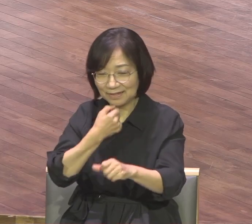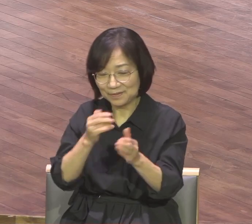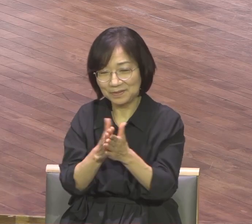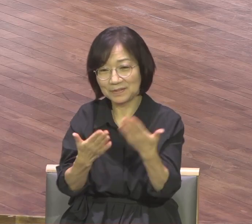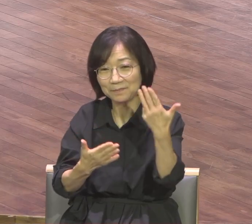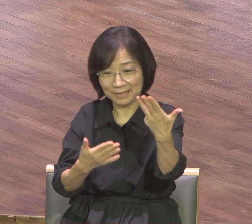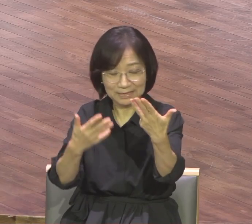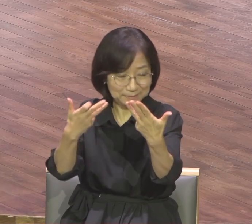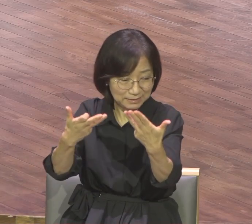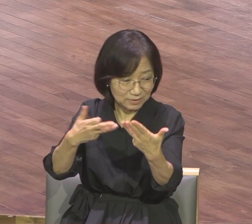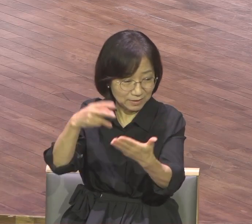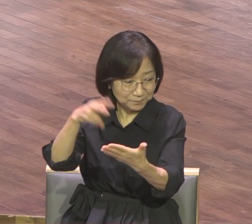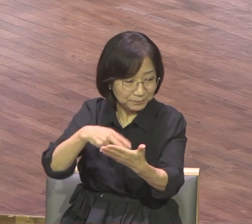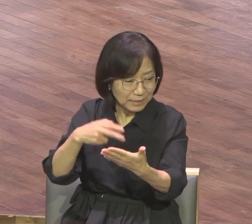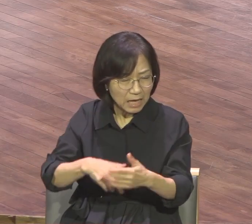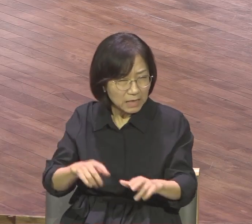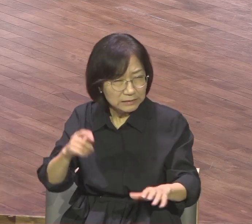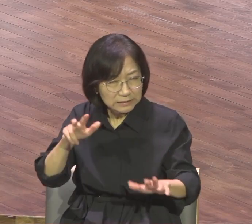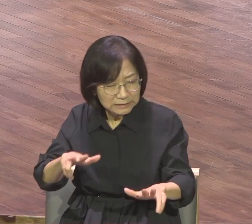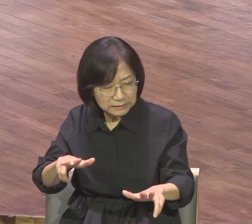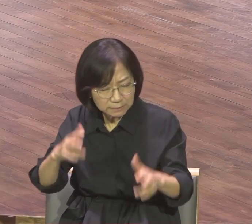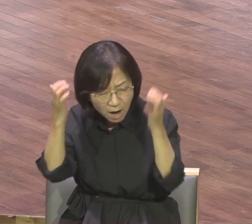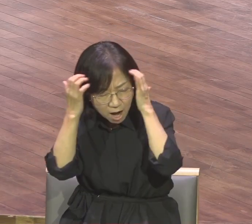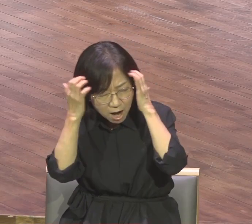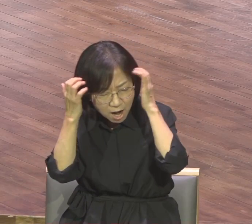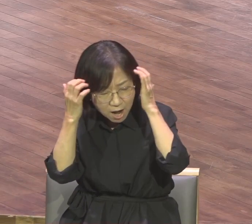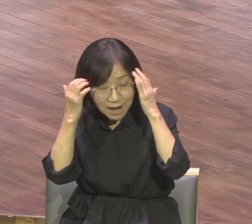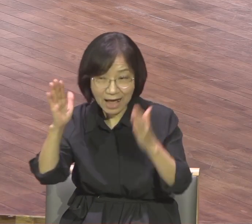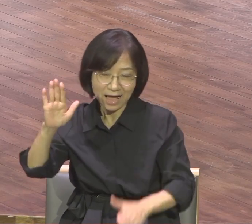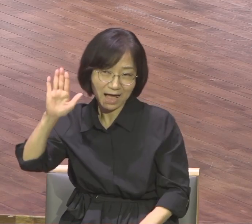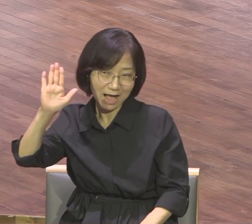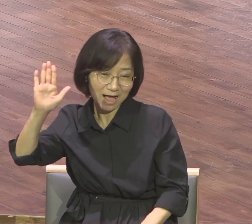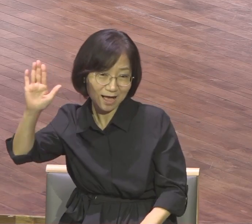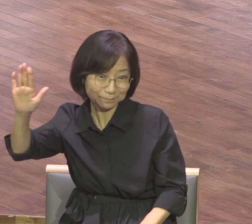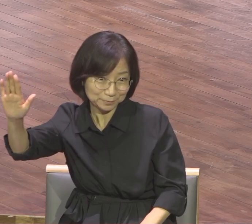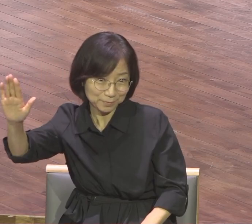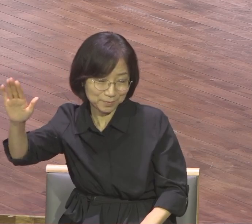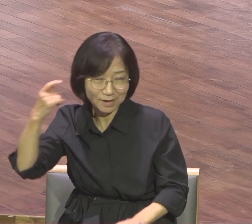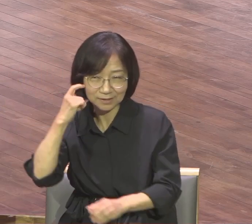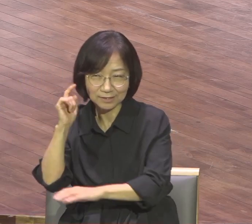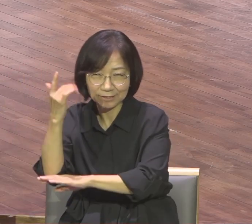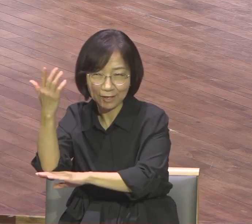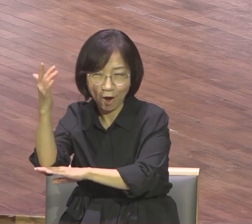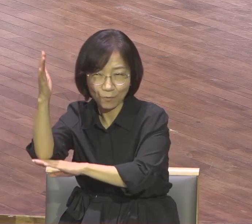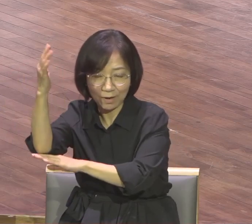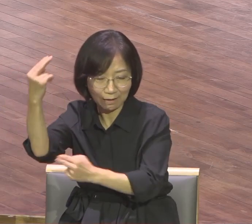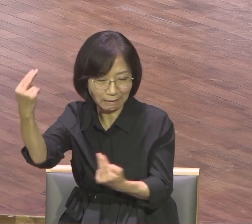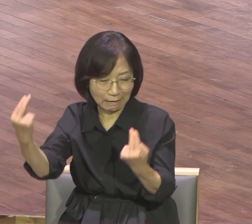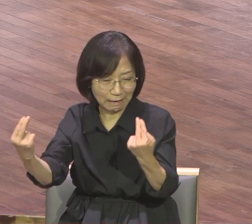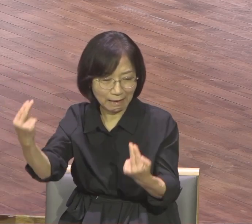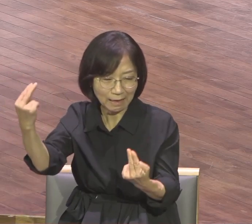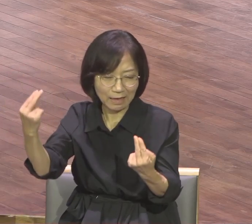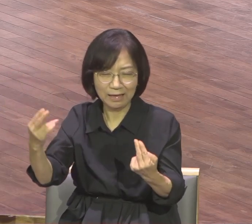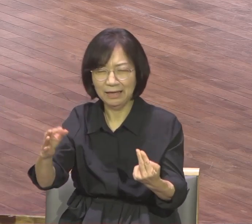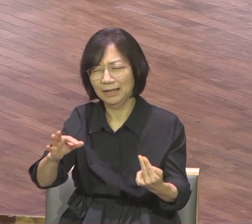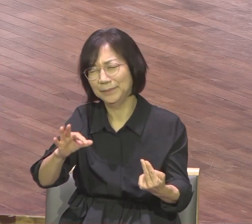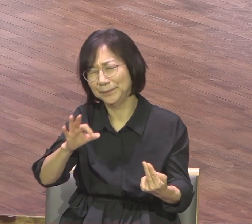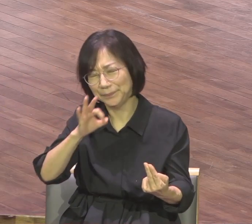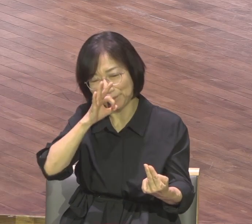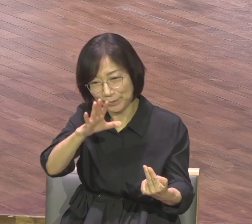이렇게 고백합니다. 생각하건대 현재의 고난은 장차 우리에게 나타날 영광과 좋게 비교할 수